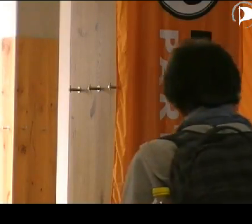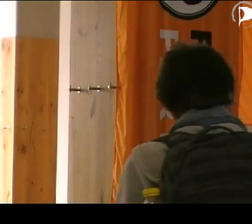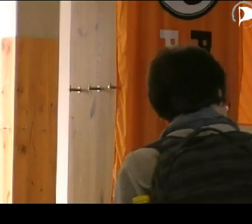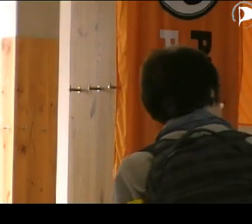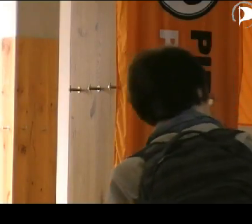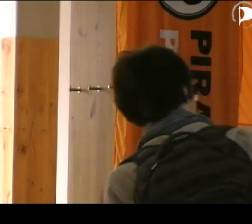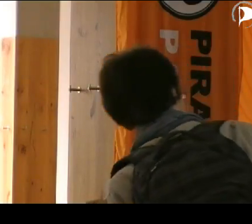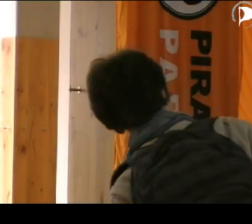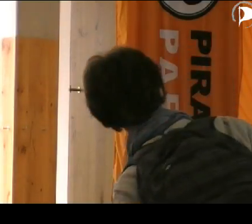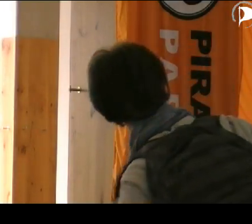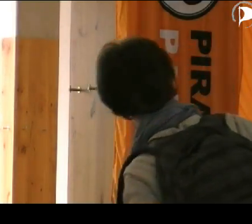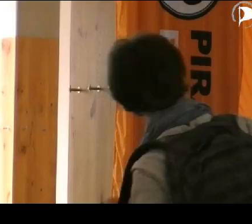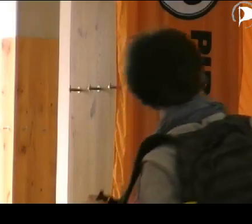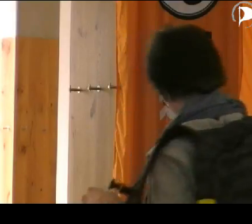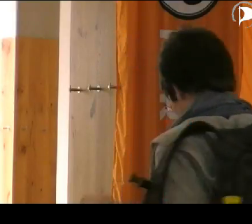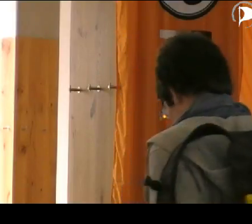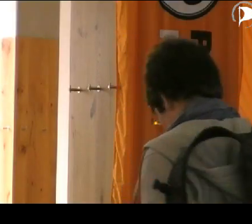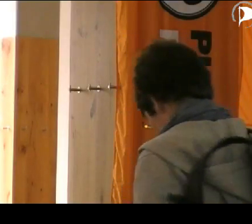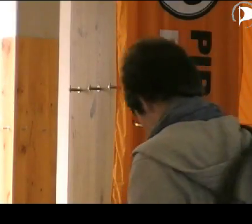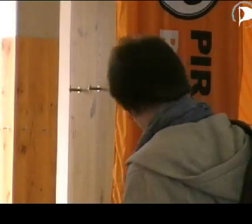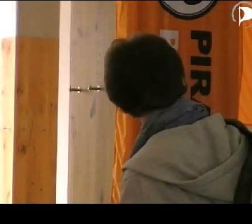euro berlin